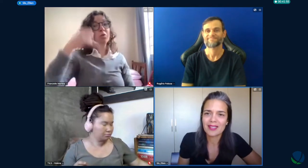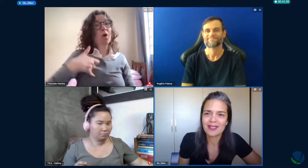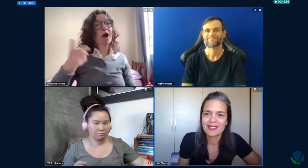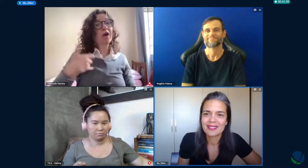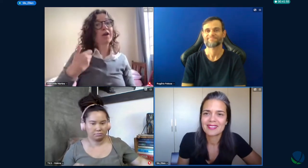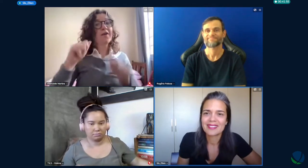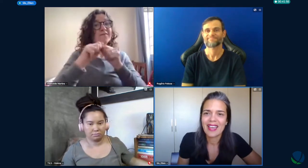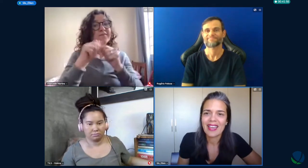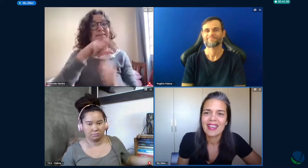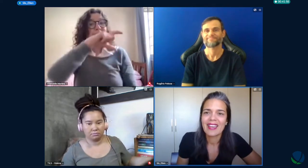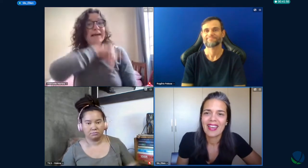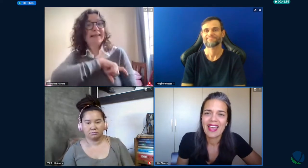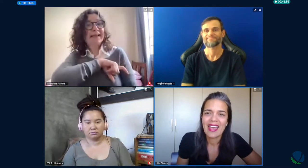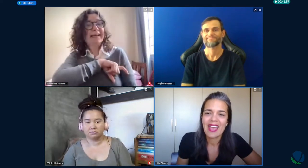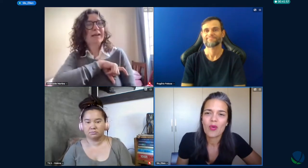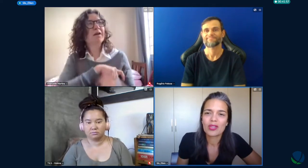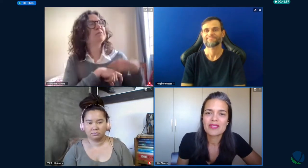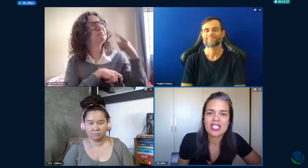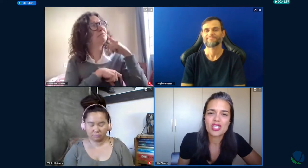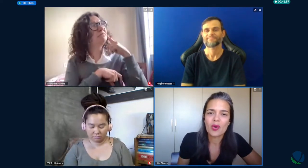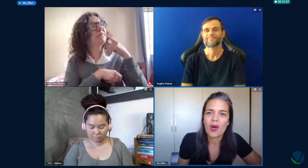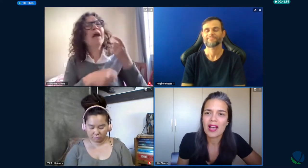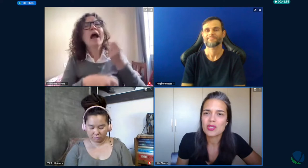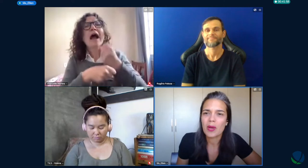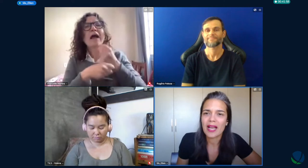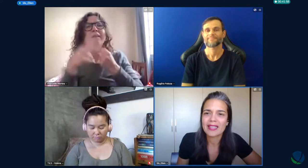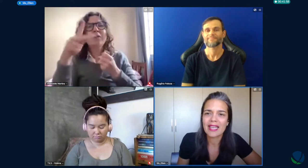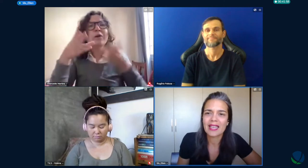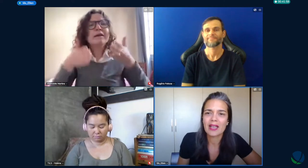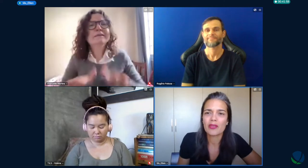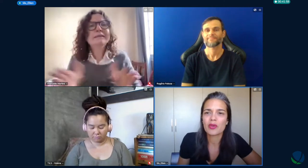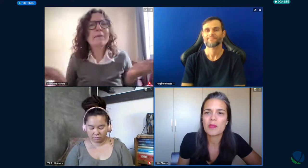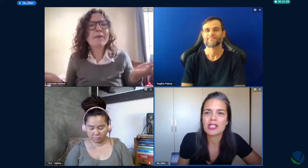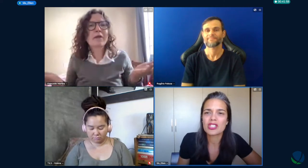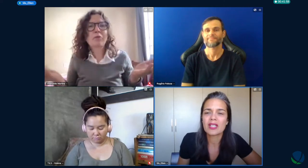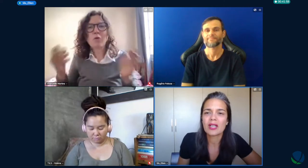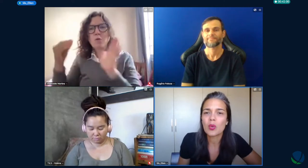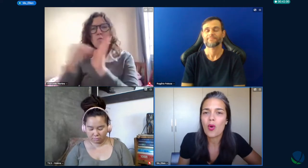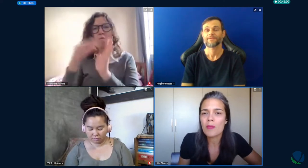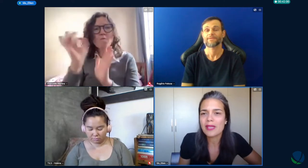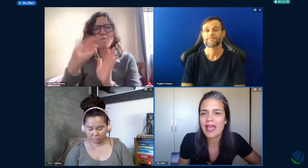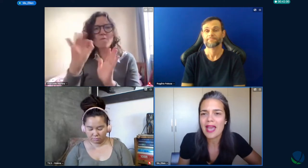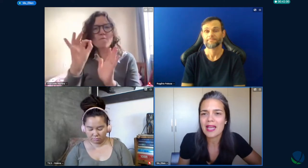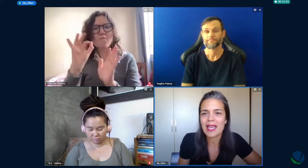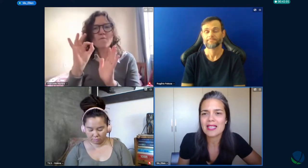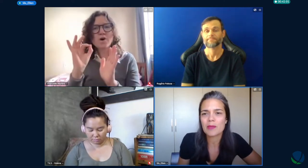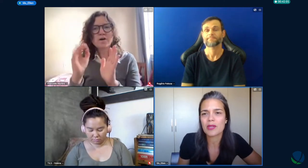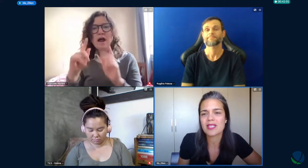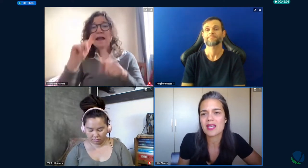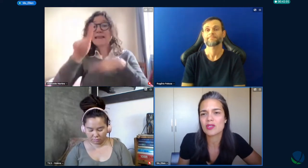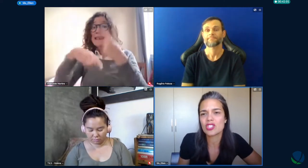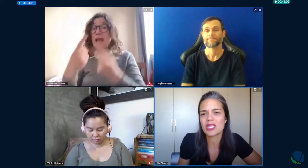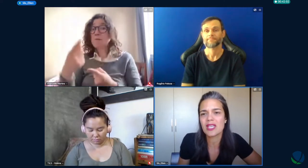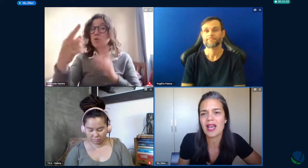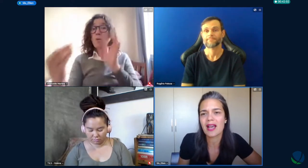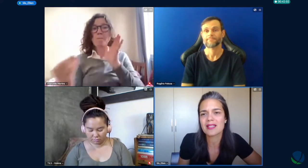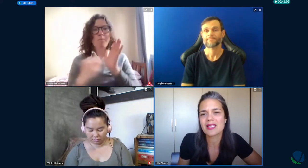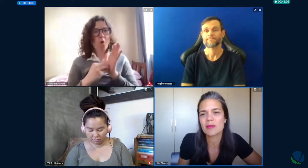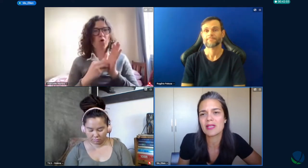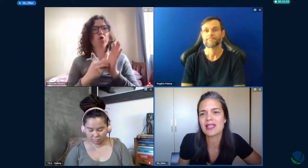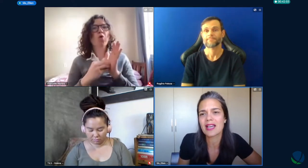no DETRAN, né? Quando você tirou a sua carteira. Eu fico imaginando como que era esse processo